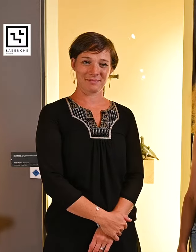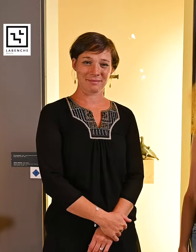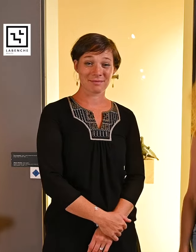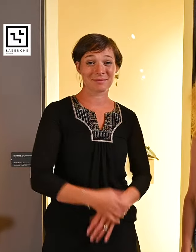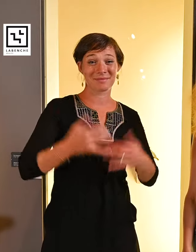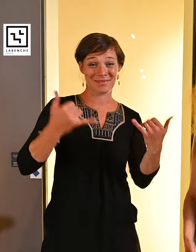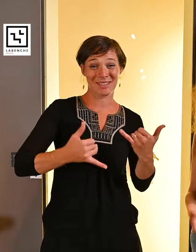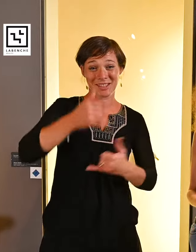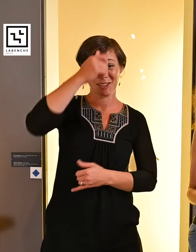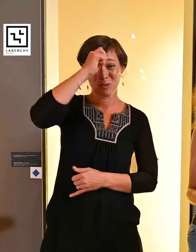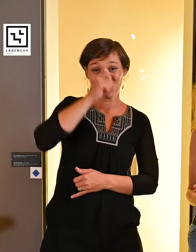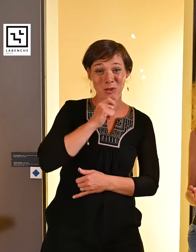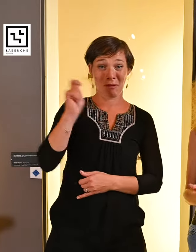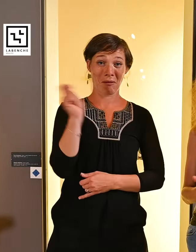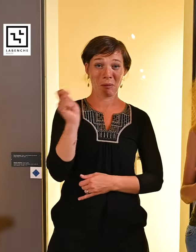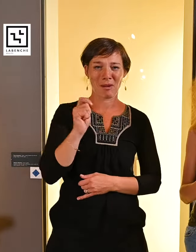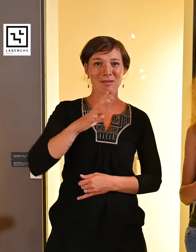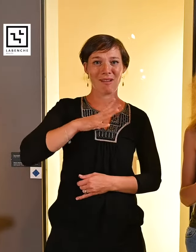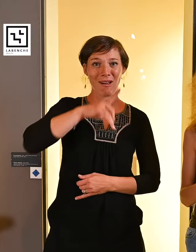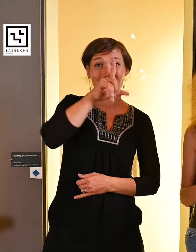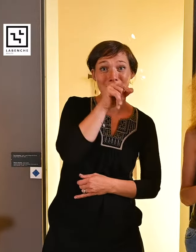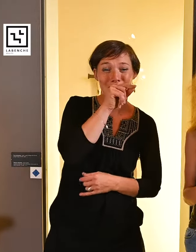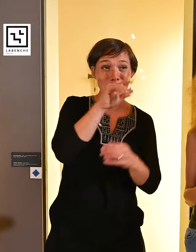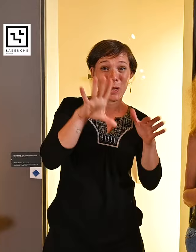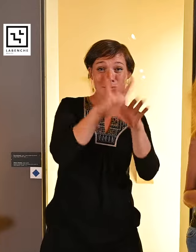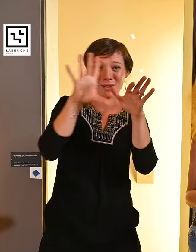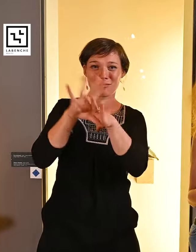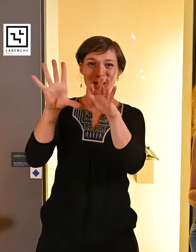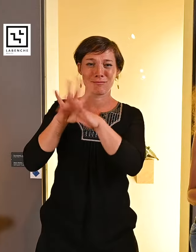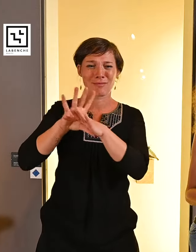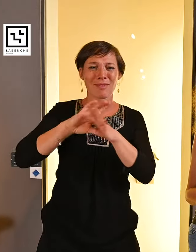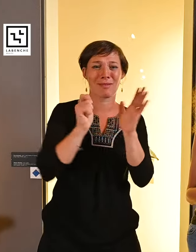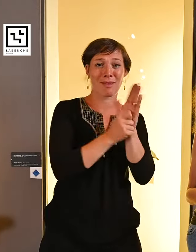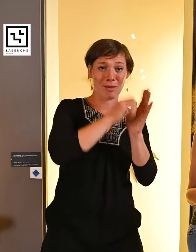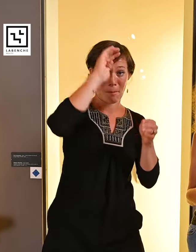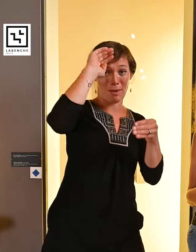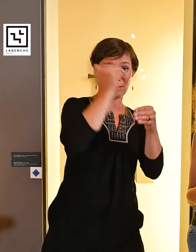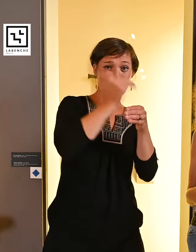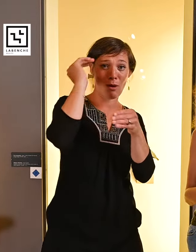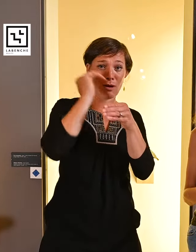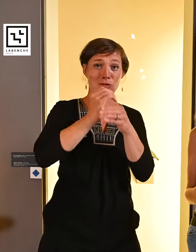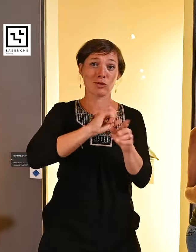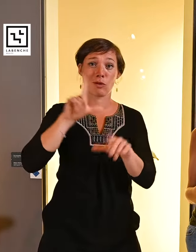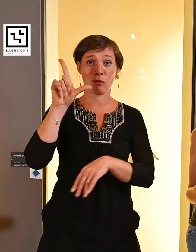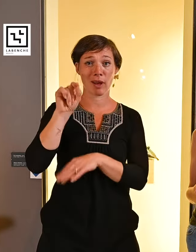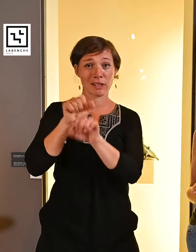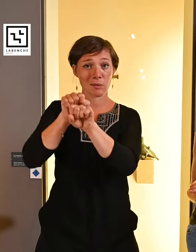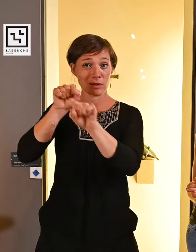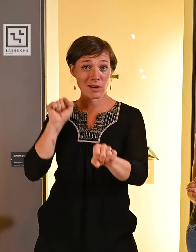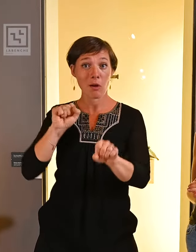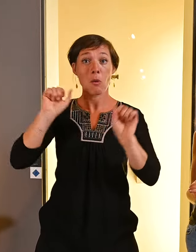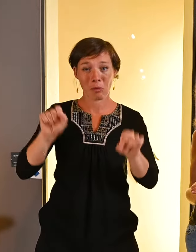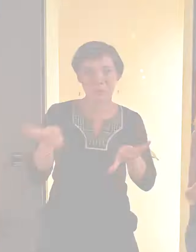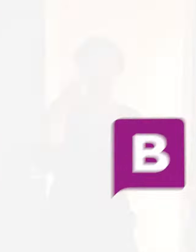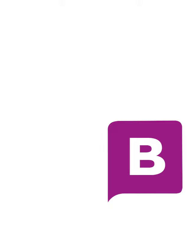de nombreuses figures d'oiseaux de la préhistoire au 20e siècle sont visibles dans nos collections retrouvez-les lors d'une visite au